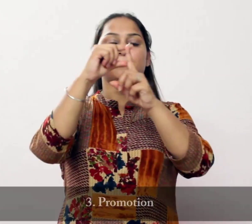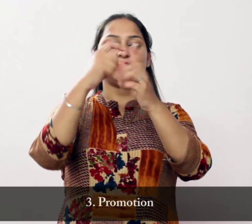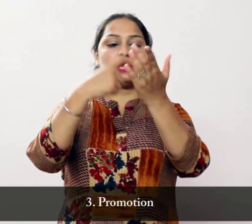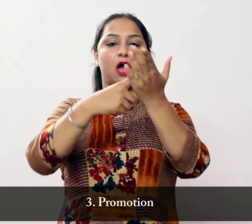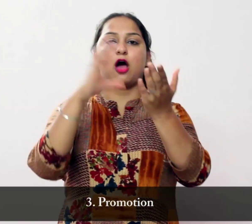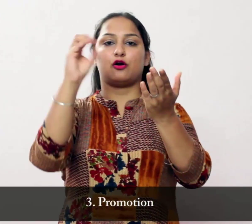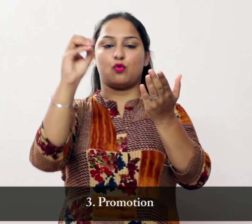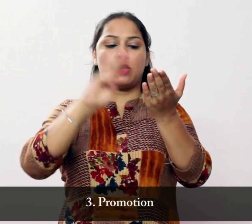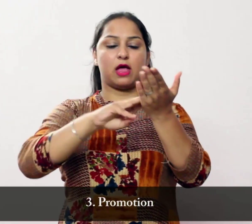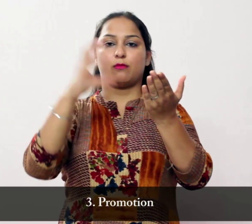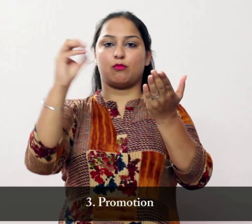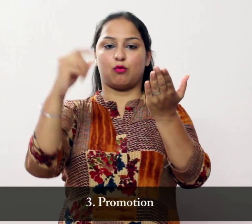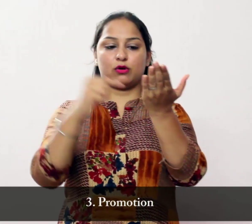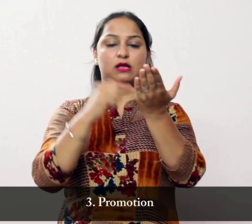पदोन्नति,